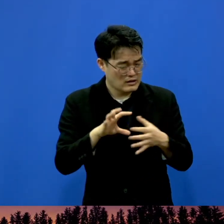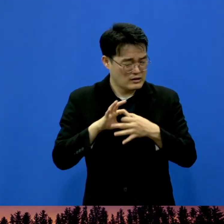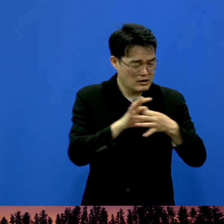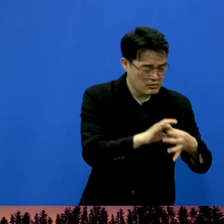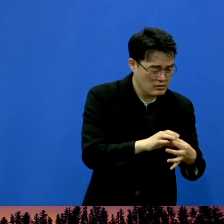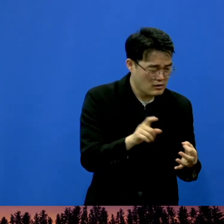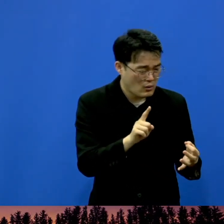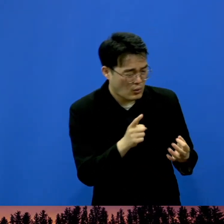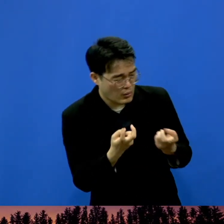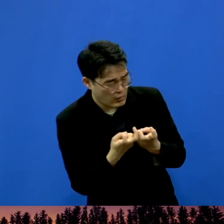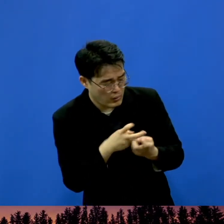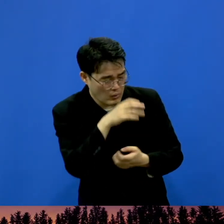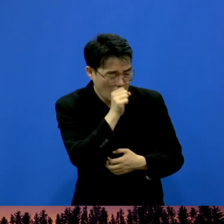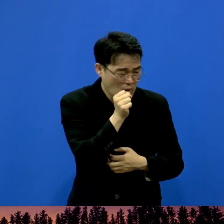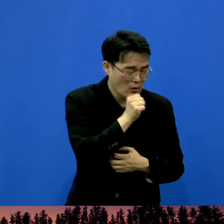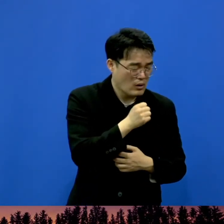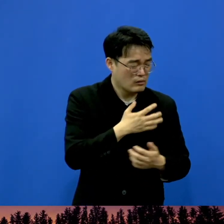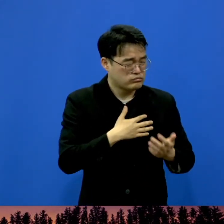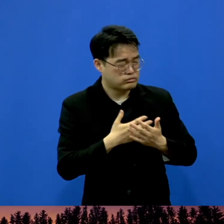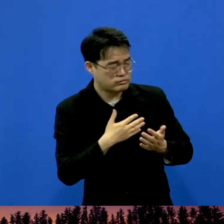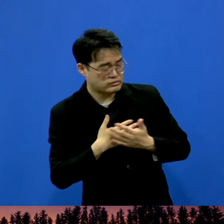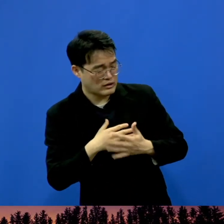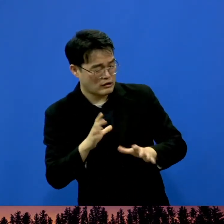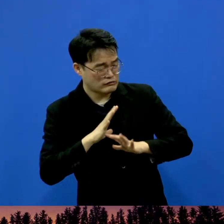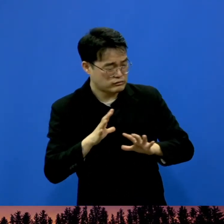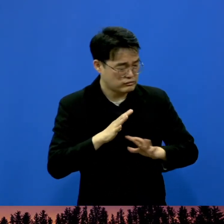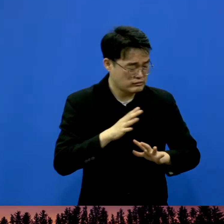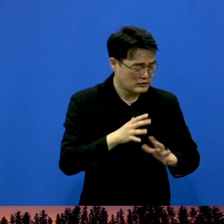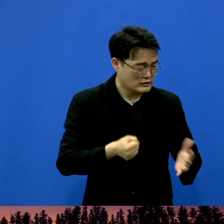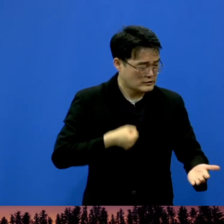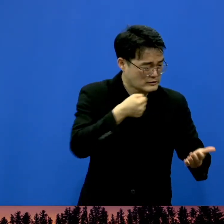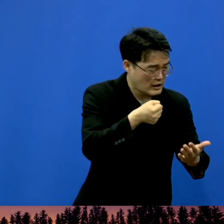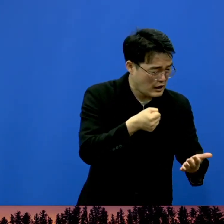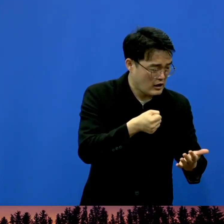제기만 하고 이 선택과 결단을 못하는 겁니다.